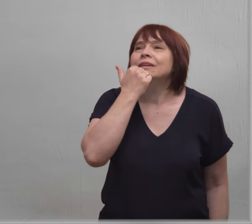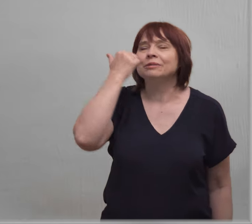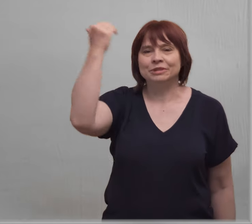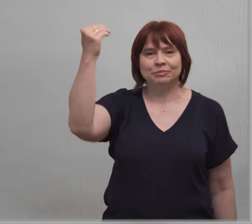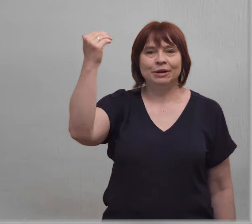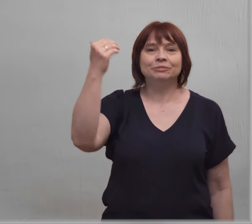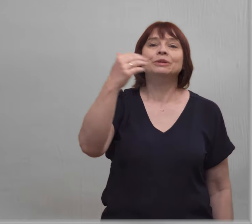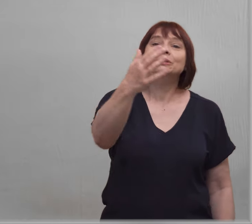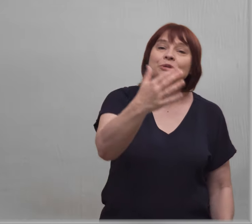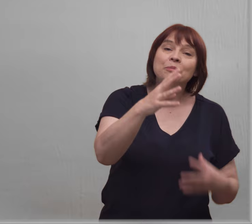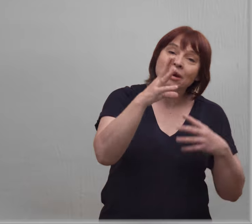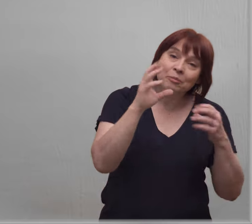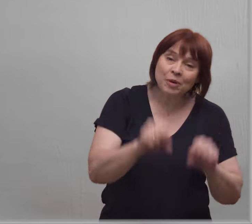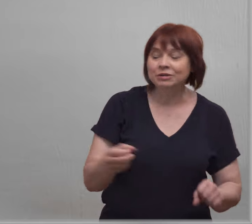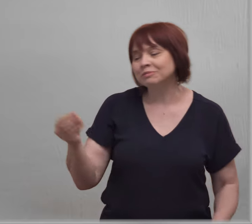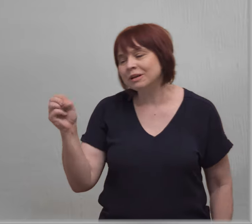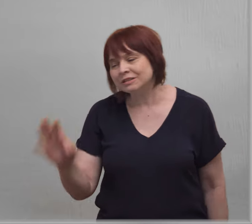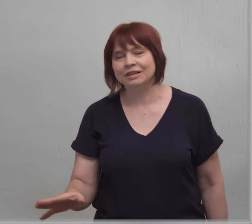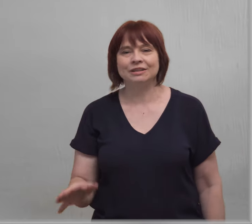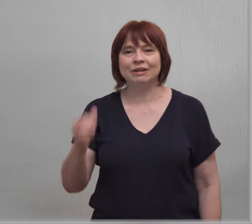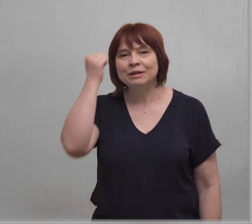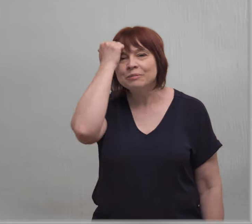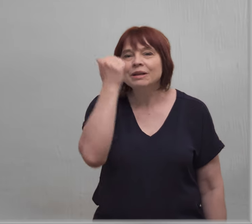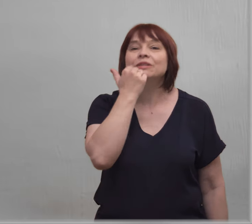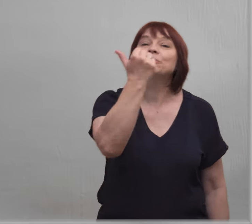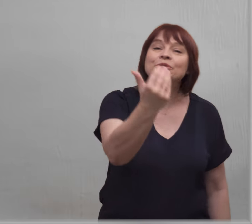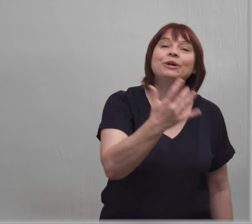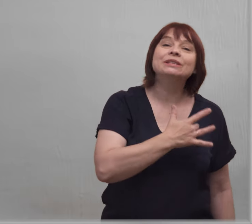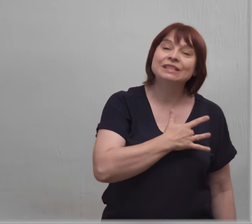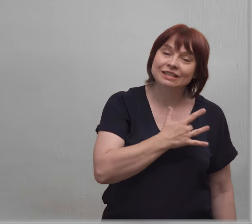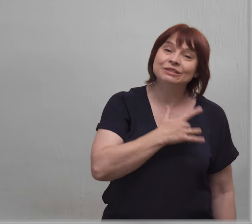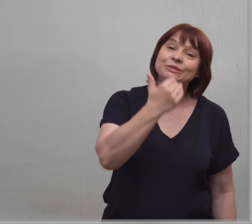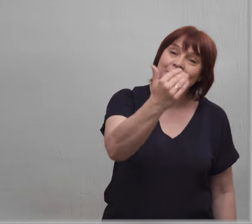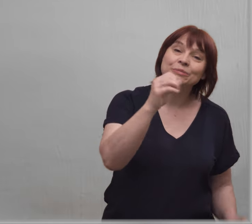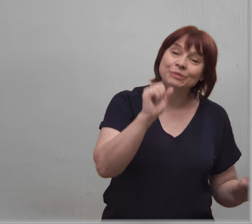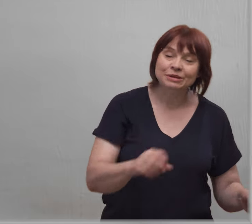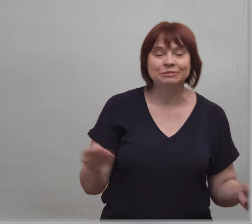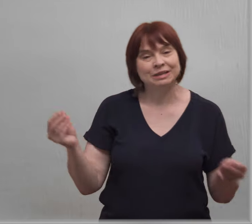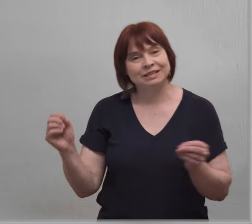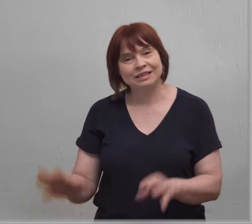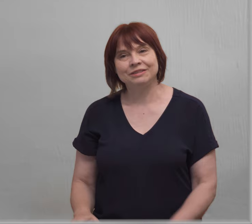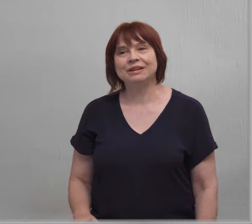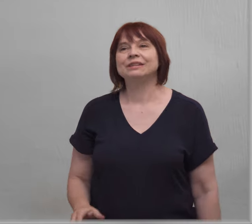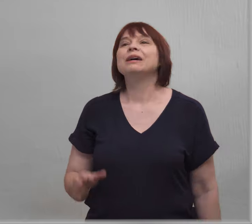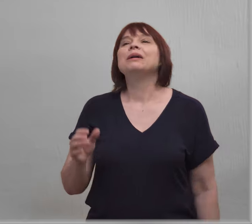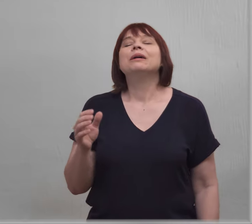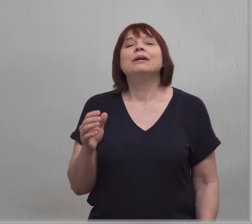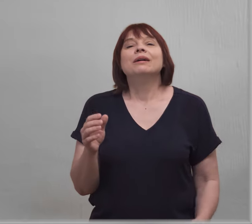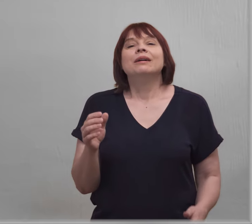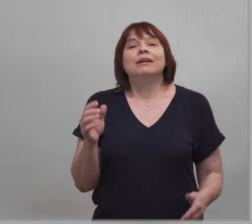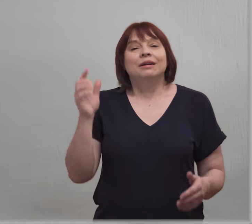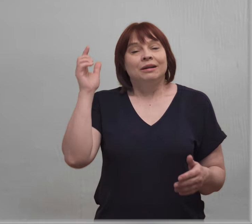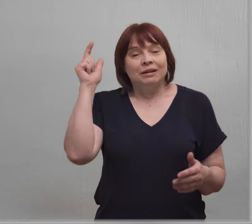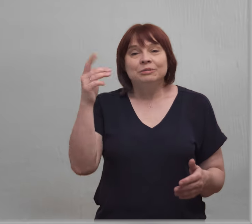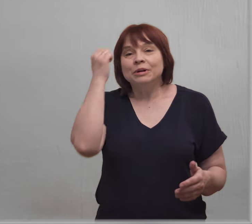сердца, благодарим Тебя, Господь, за то, что Ты дал нам это в жизни своей, видеть, Господь, что не